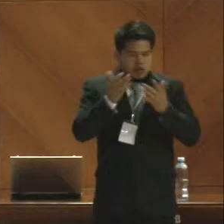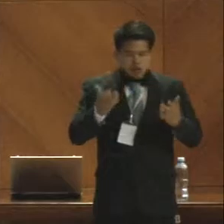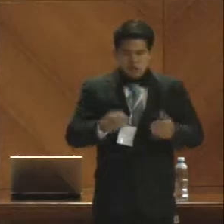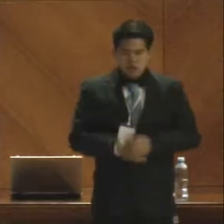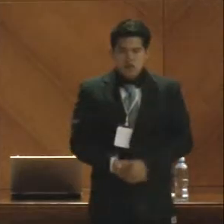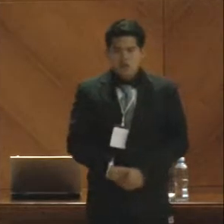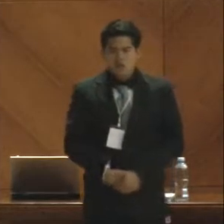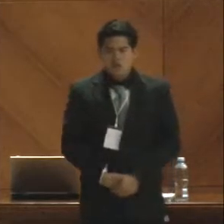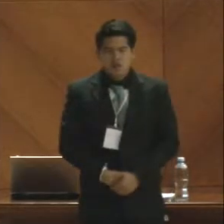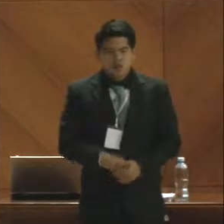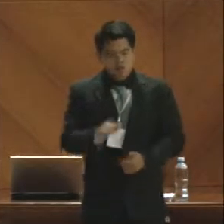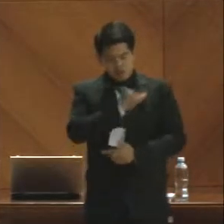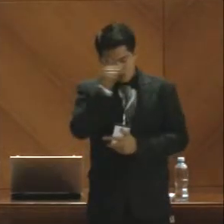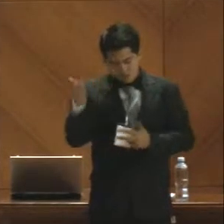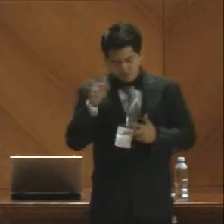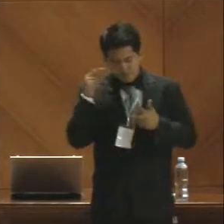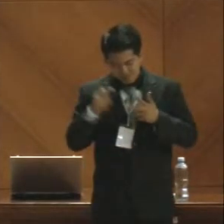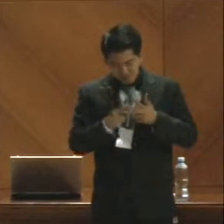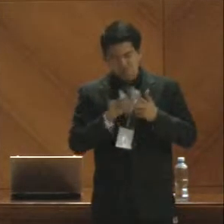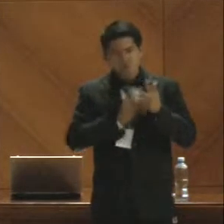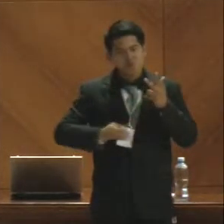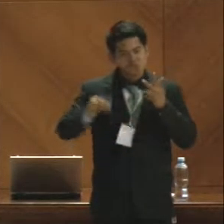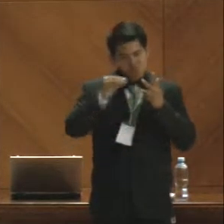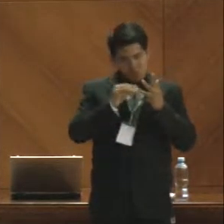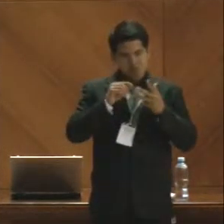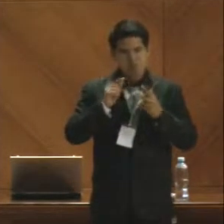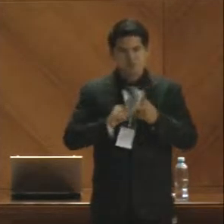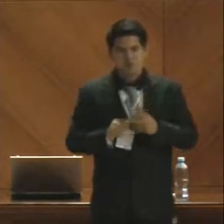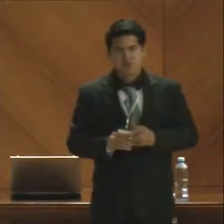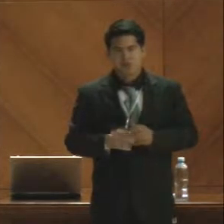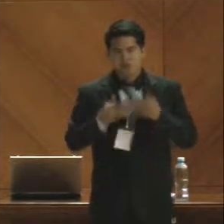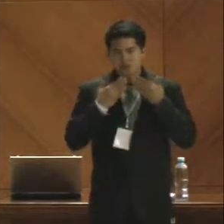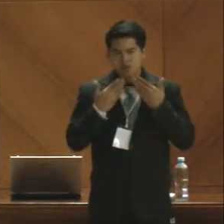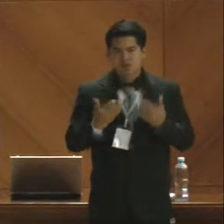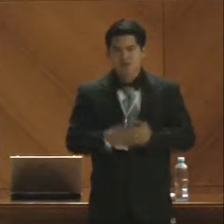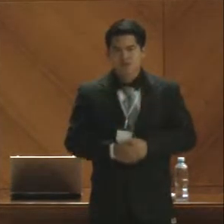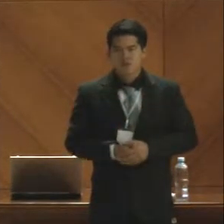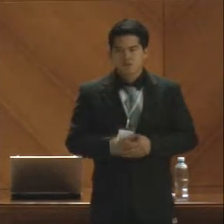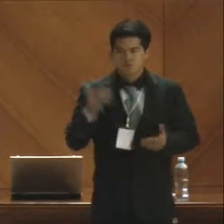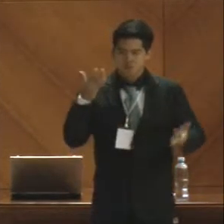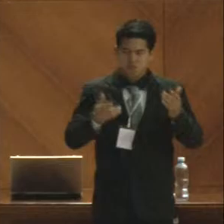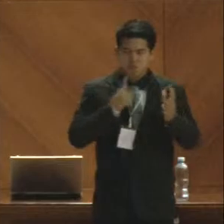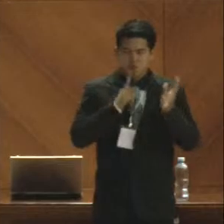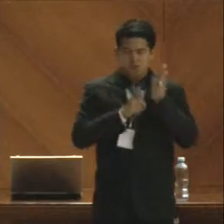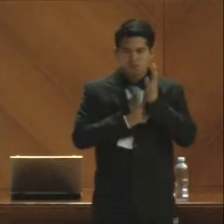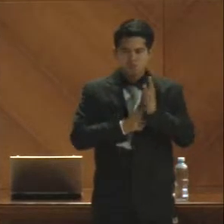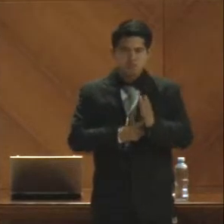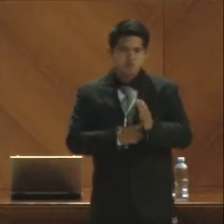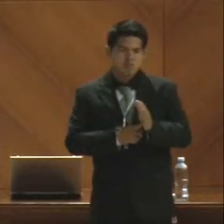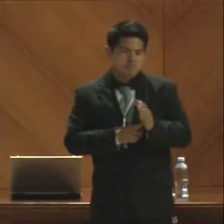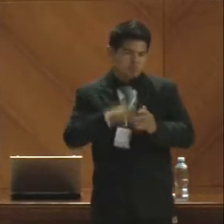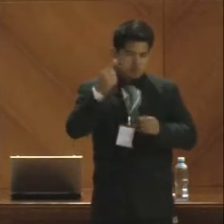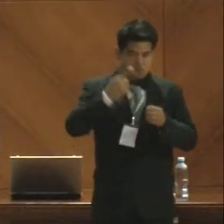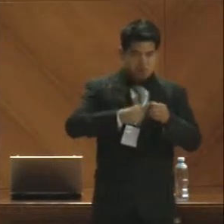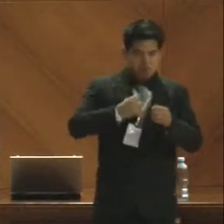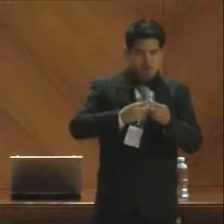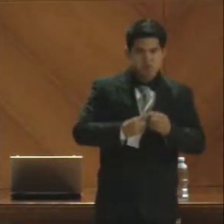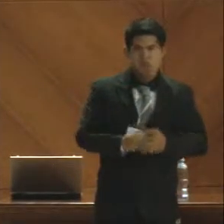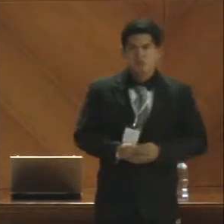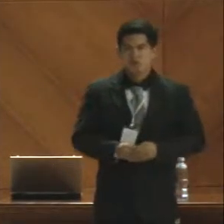hay otra ventaja ahí, que ya voy a tocar adelante, pero aprovecho ahorita. Si, por ejemplo, el municipio de Quito desarrolla un sistema